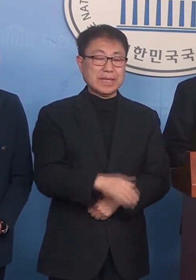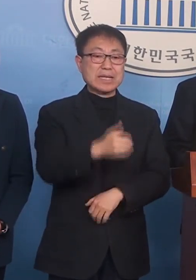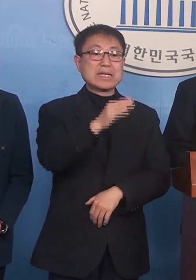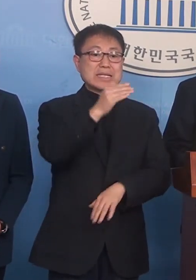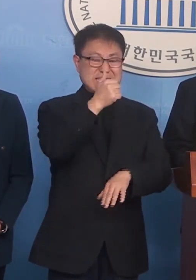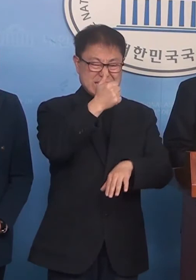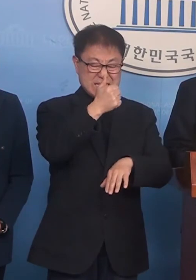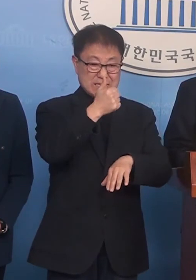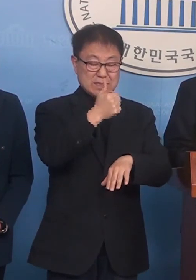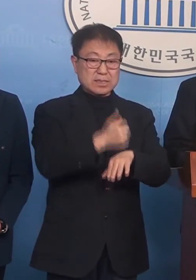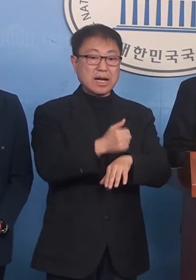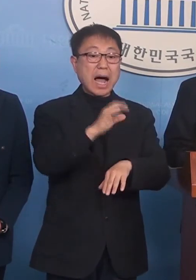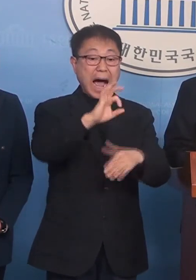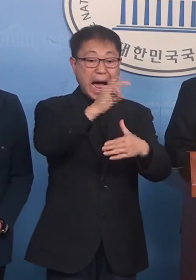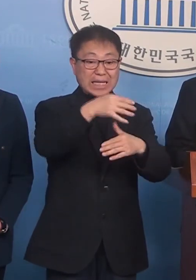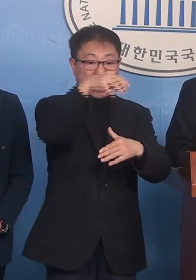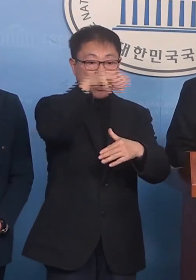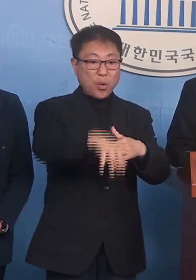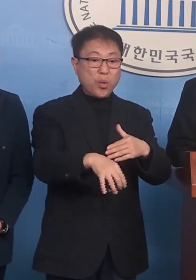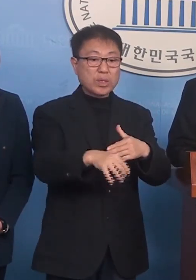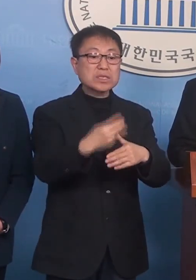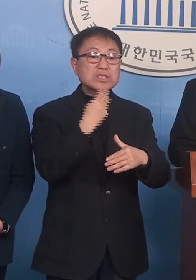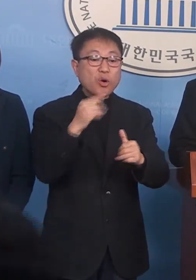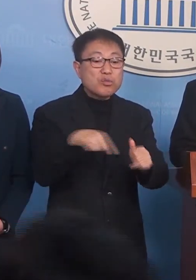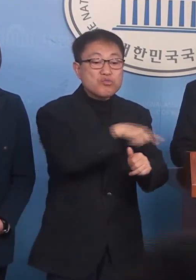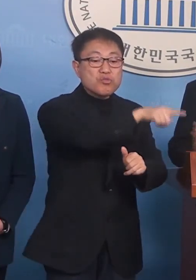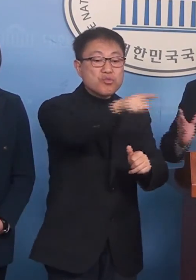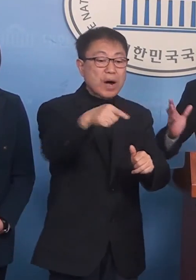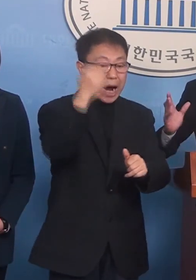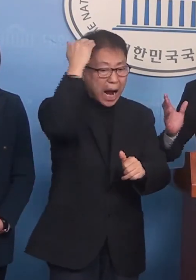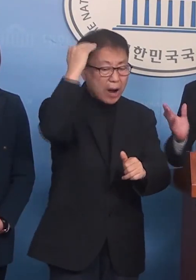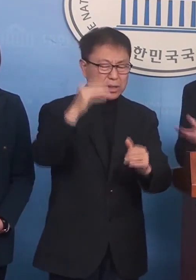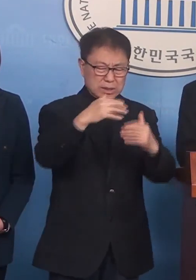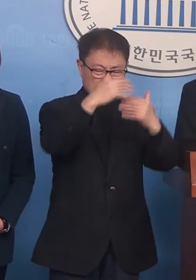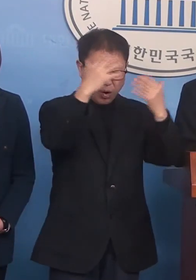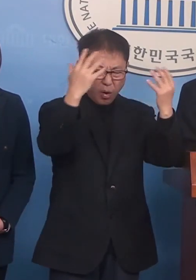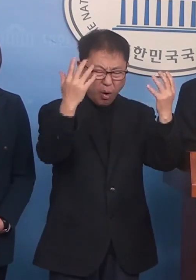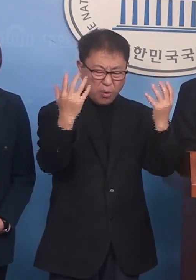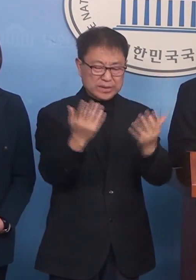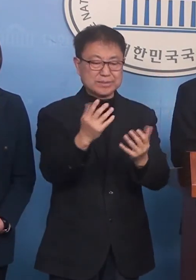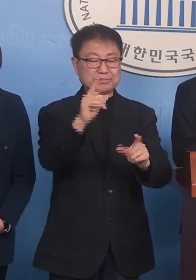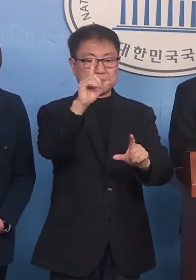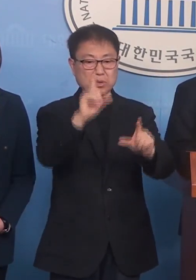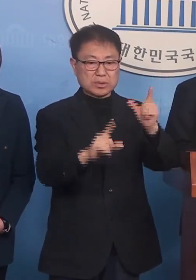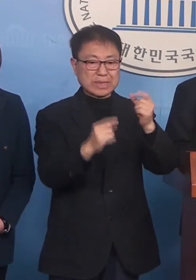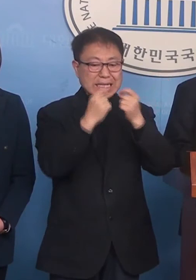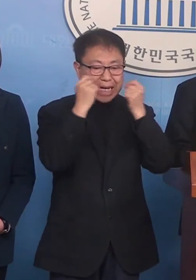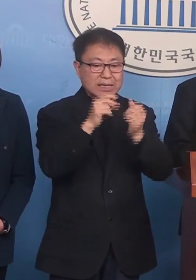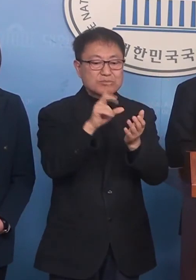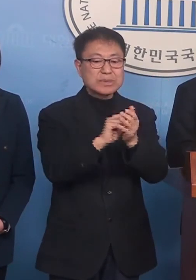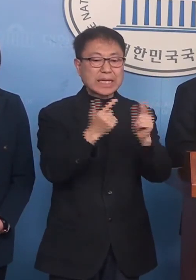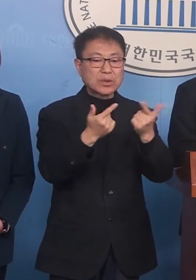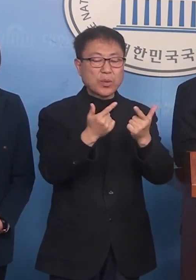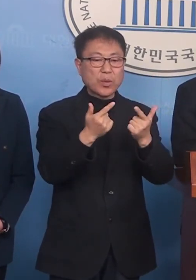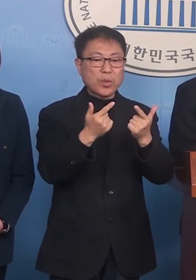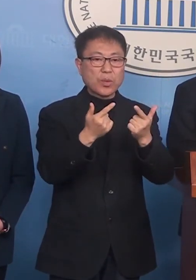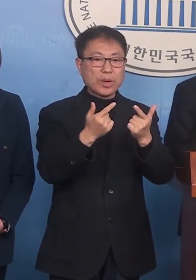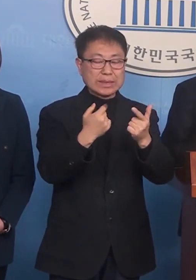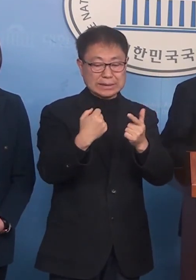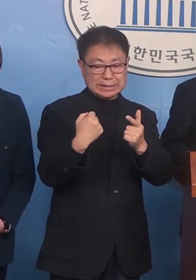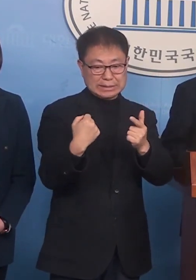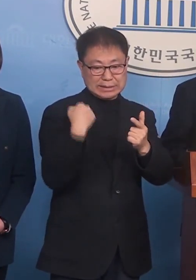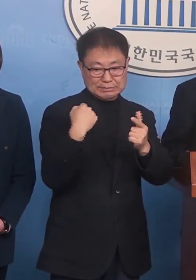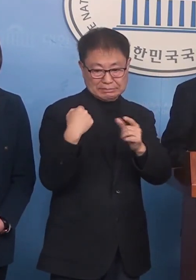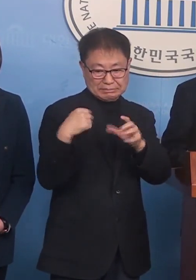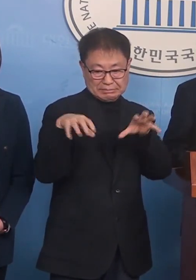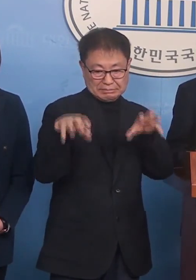드디어 안양이 수도권은 물론이고 대한민국의 정치의 판을 개인의 문제가 아니라 세력 대